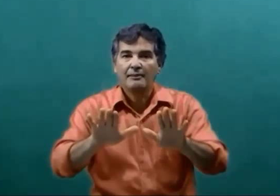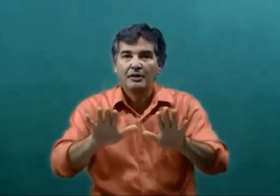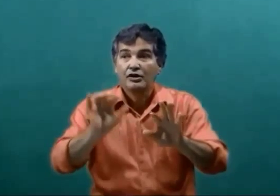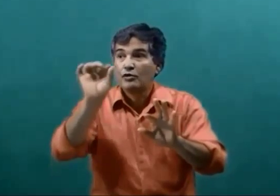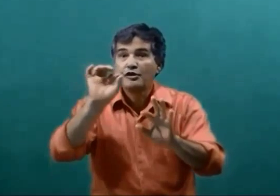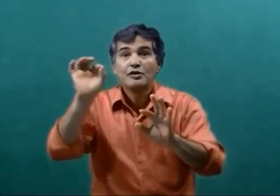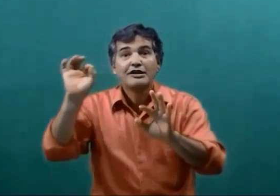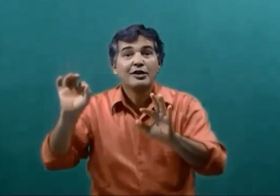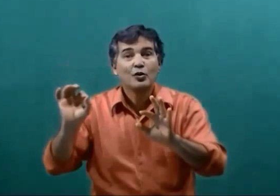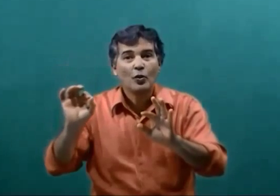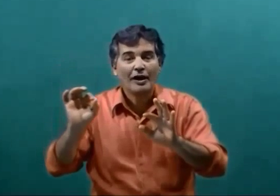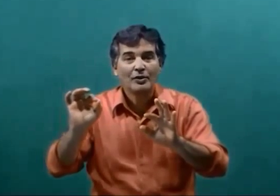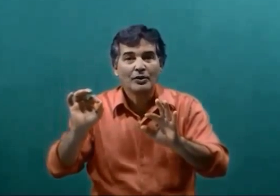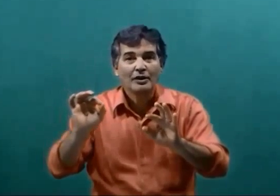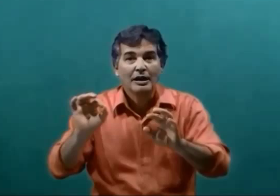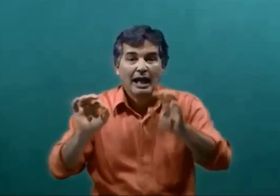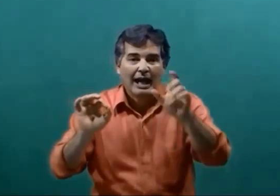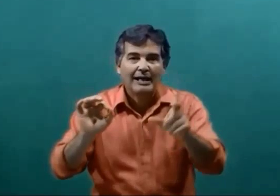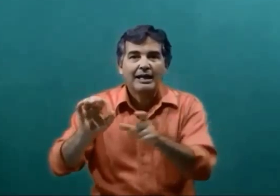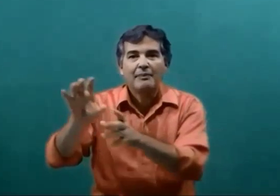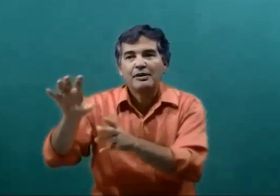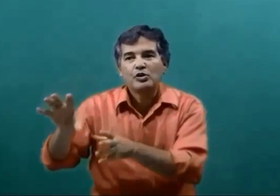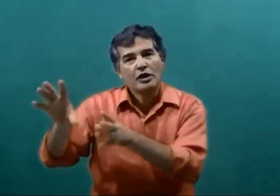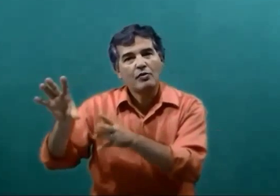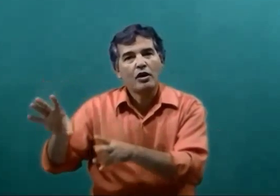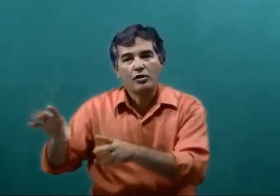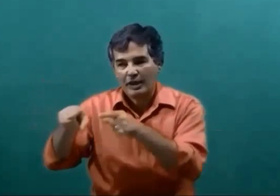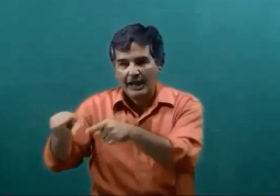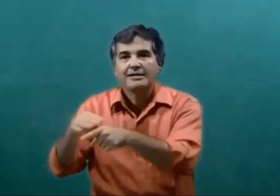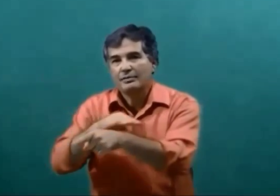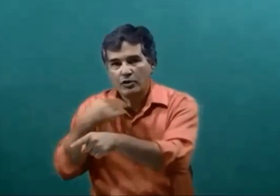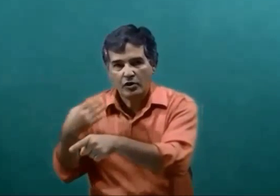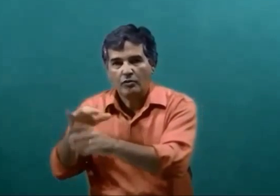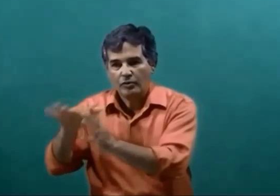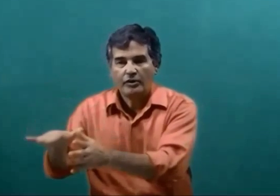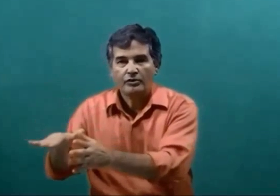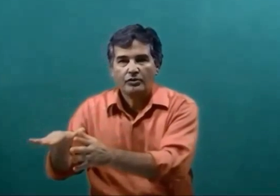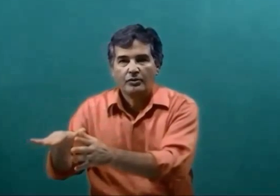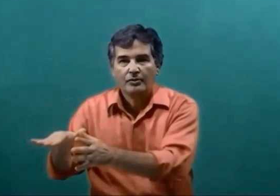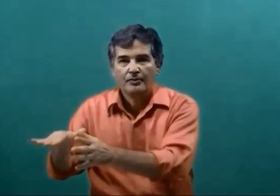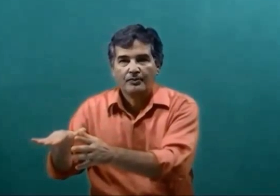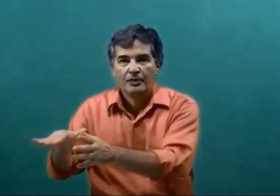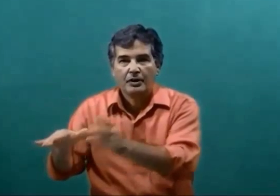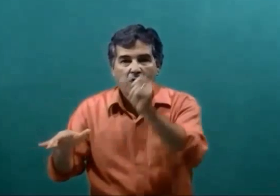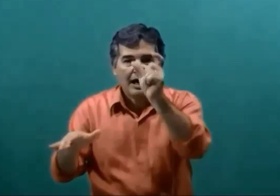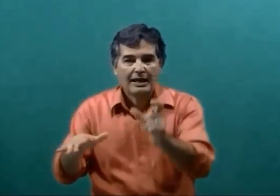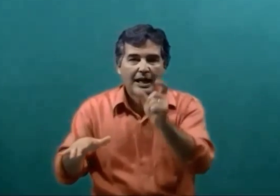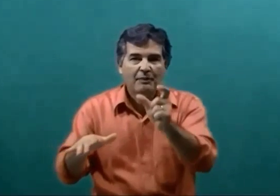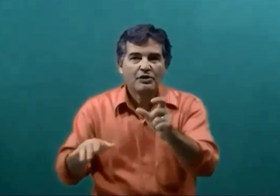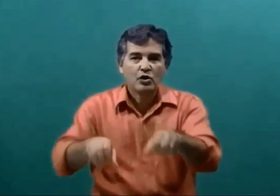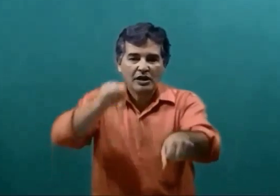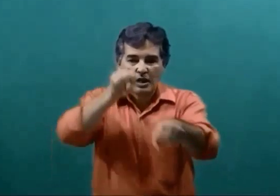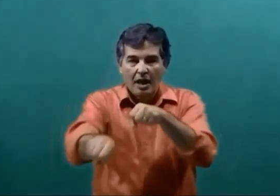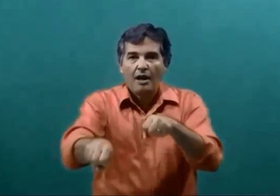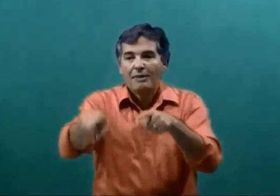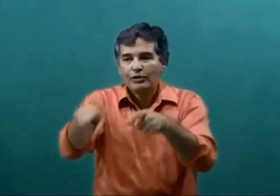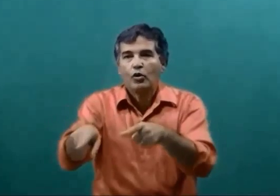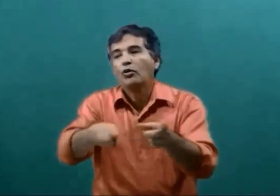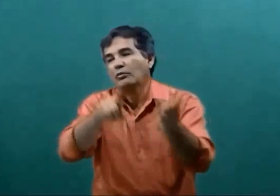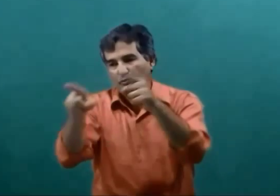lá. Então eu fiz o desenho no quadro. Aqui é a pessoa que morreu, essa morreu, pronto. Aqui é a pessoa que matou,